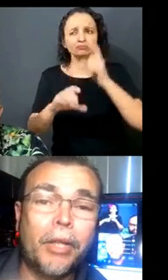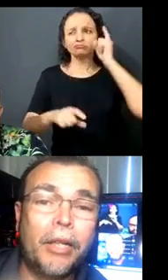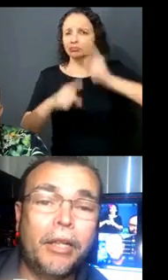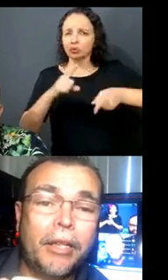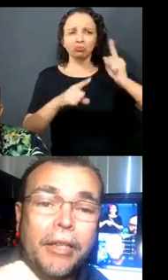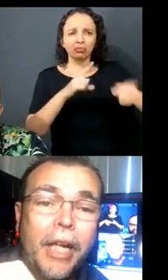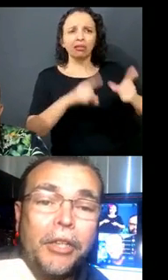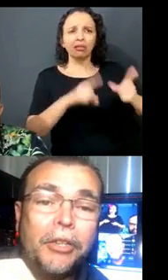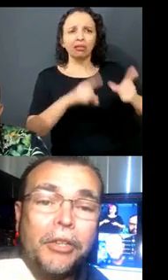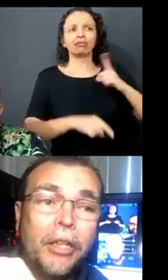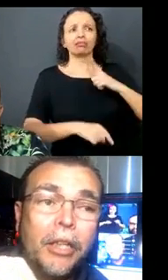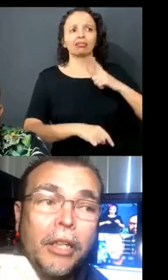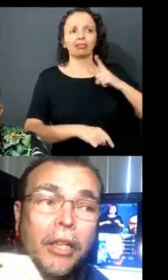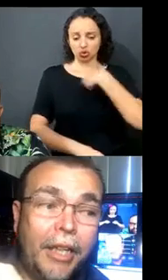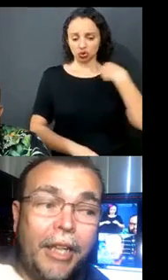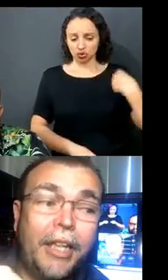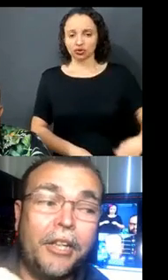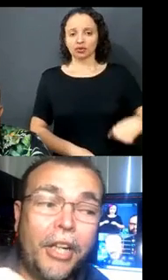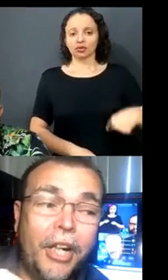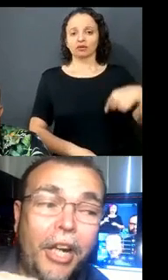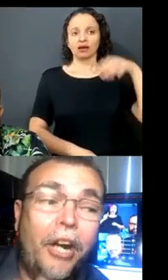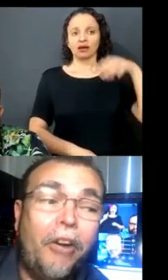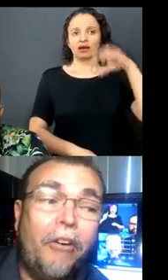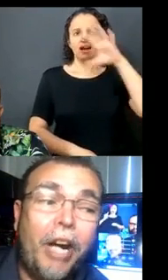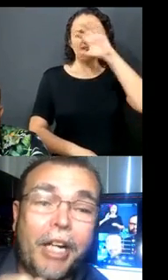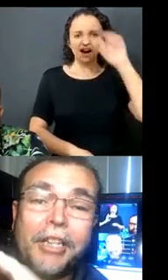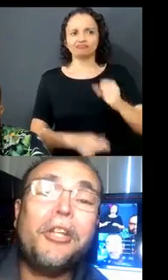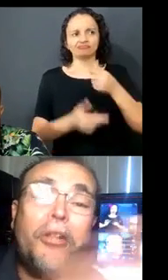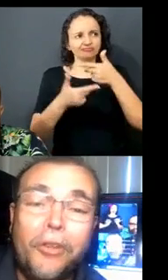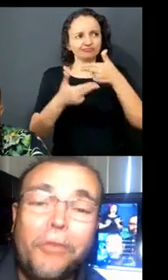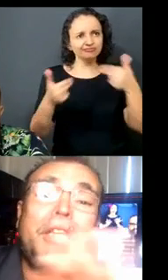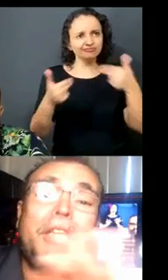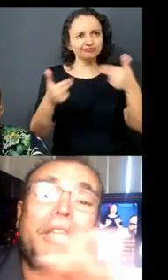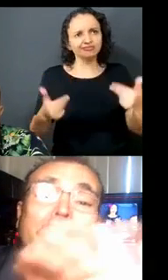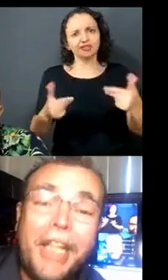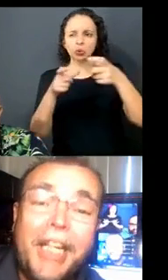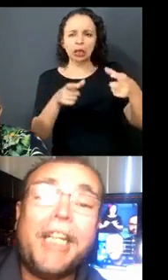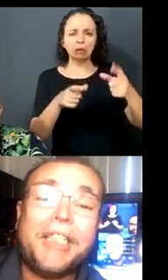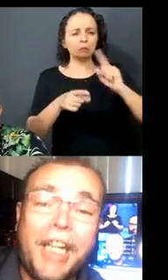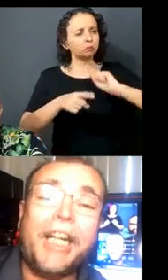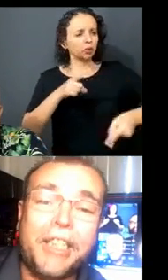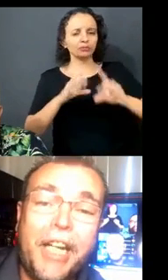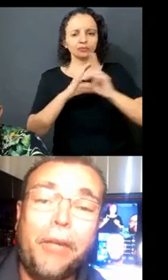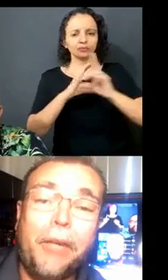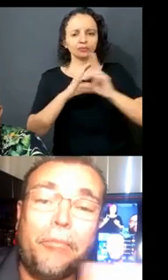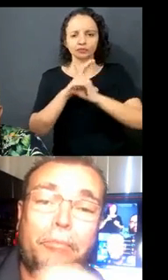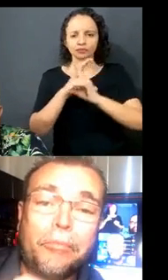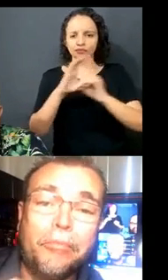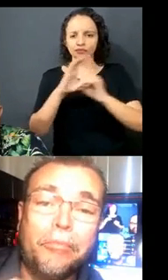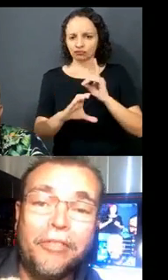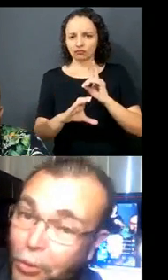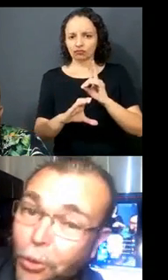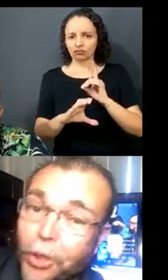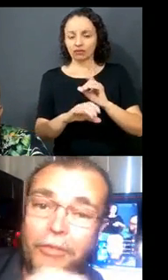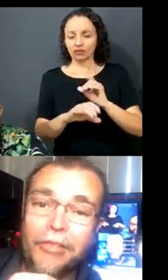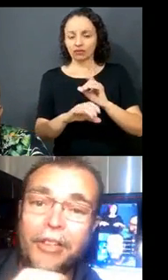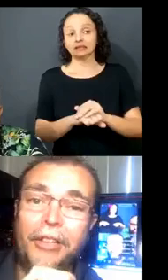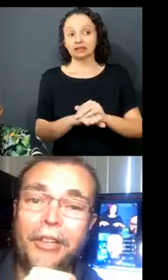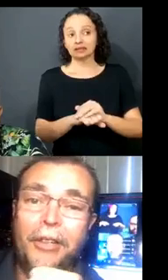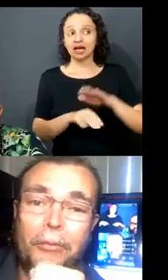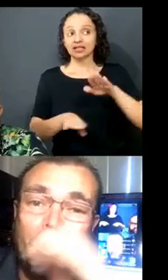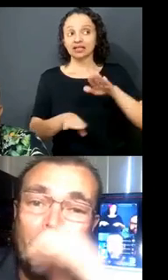África. Entende? E eu acredito que nós não vamos ter nem internet naquele tempo, no